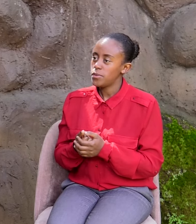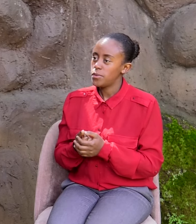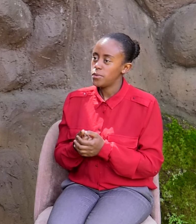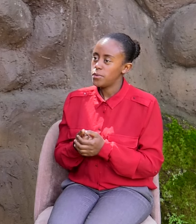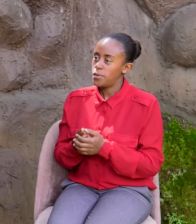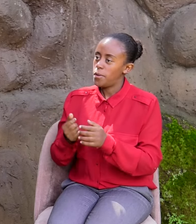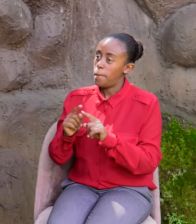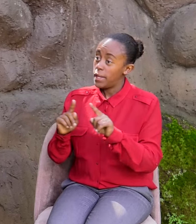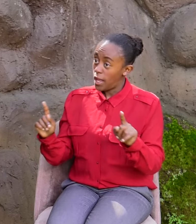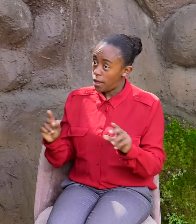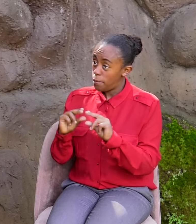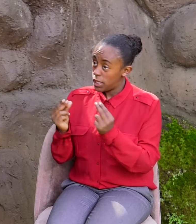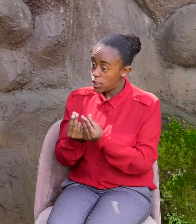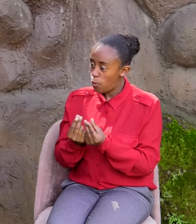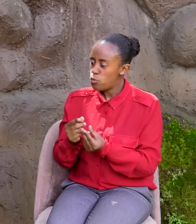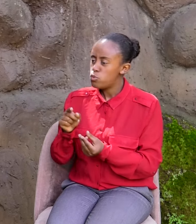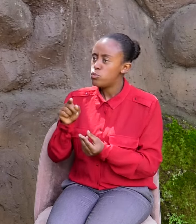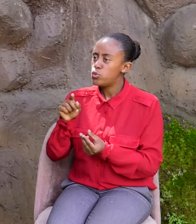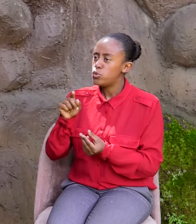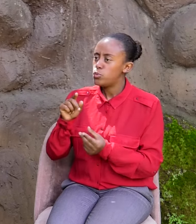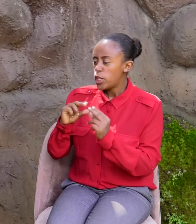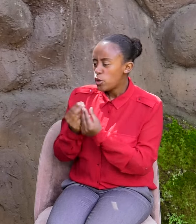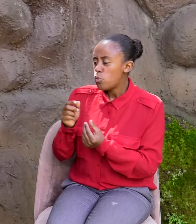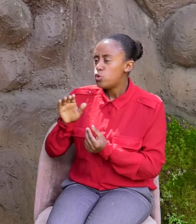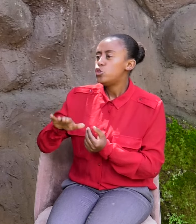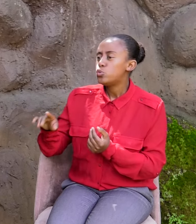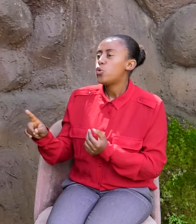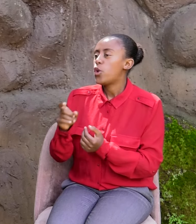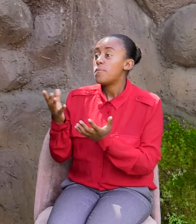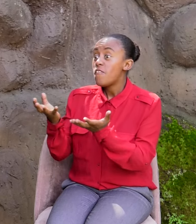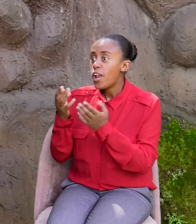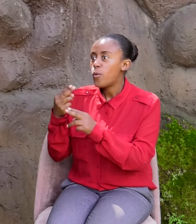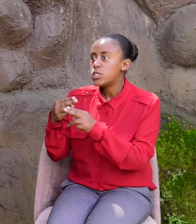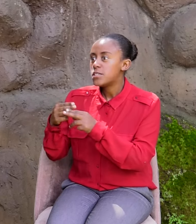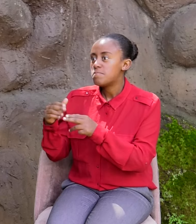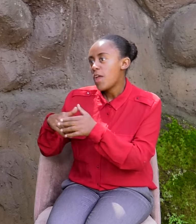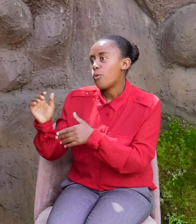በተለይ ቤተሰብ ልጁ እንዲሆንለት የሚፈልገውን አይነት ስም ሊያወጣ ይችላል።